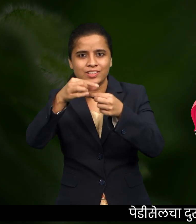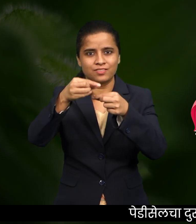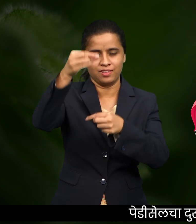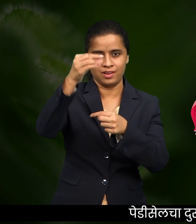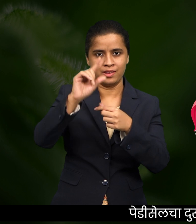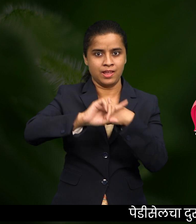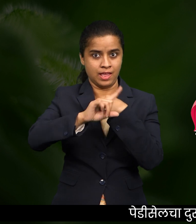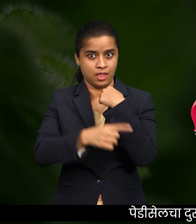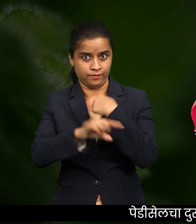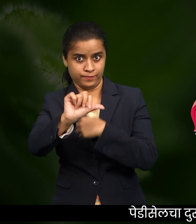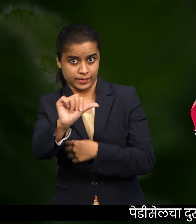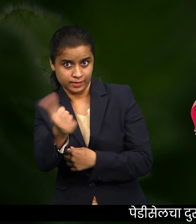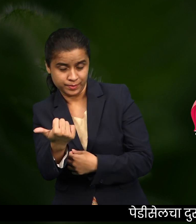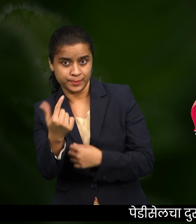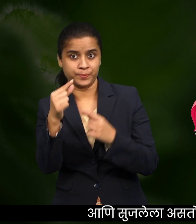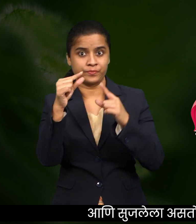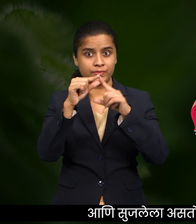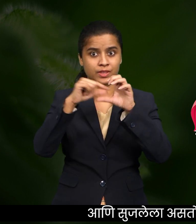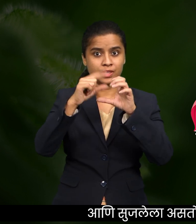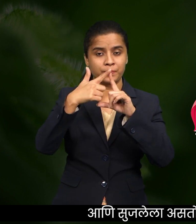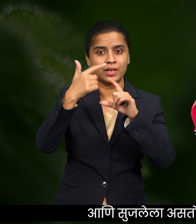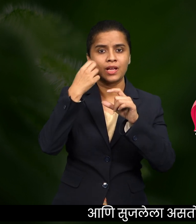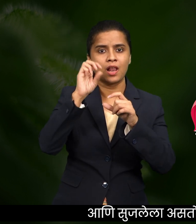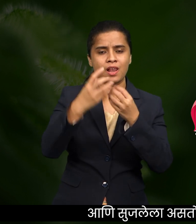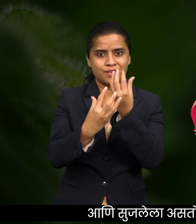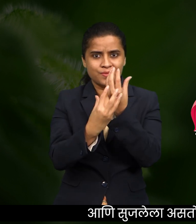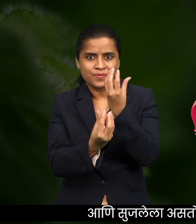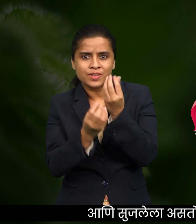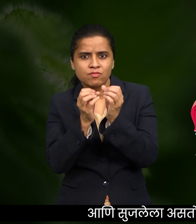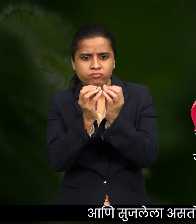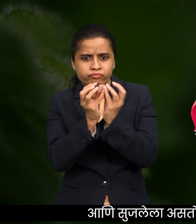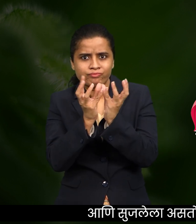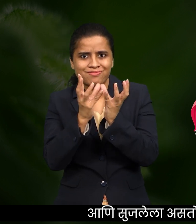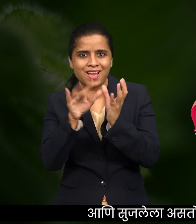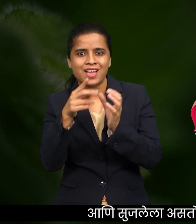पेडिसिलचे दुसरा टोक विस्तारलेला आणि सुजलेला असतो, ज्याला